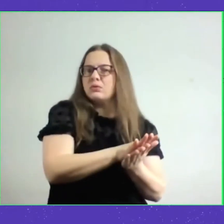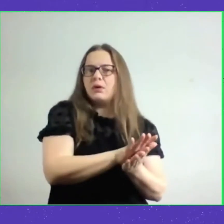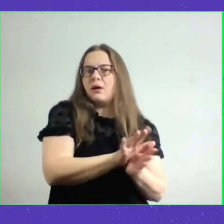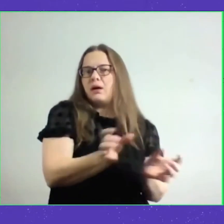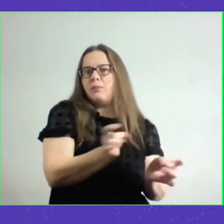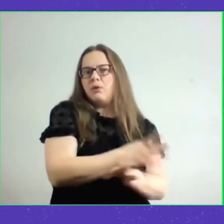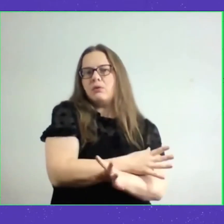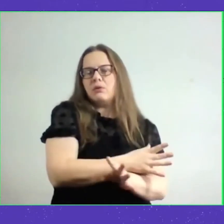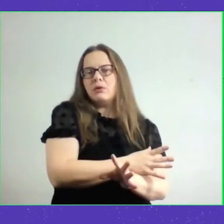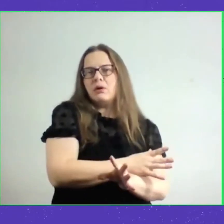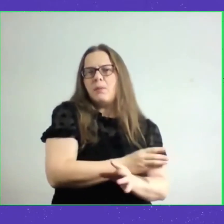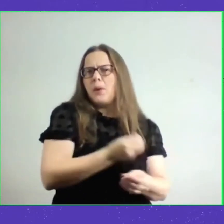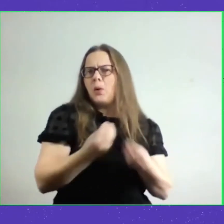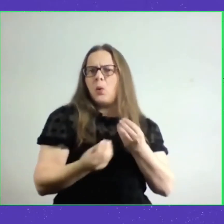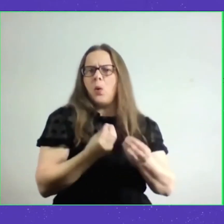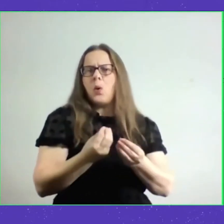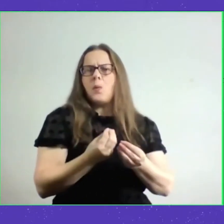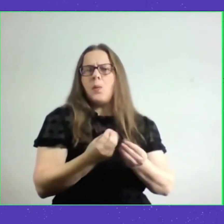à palavra?